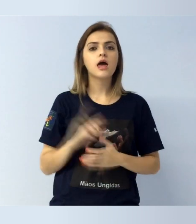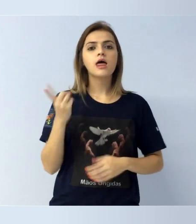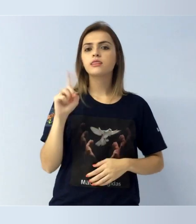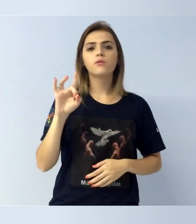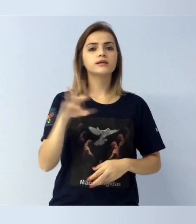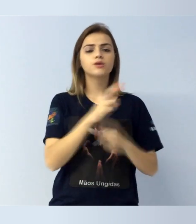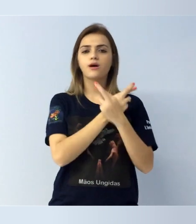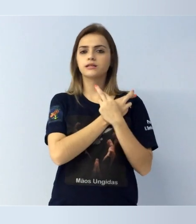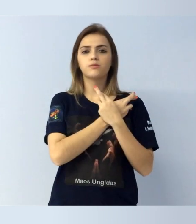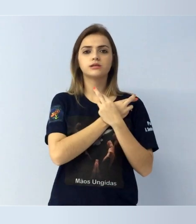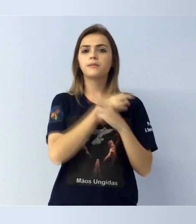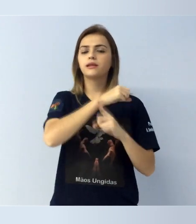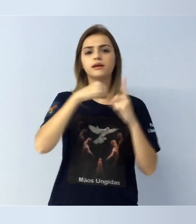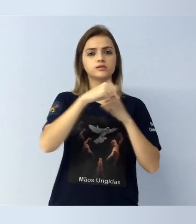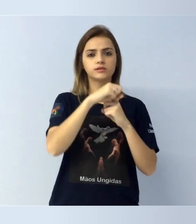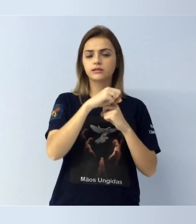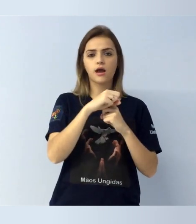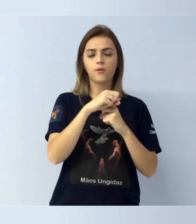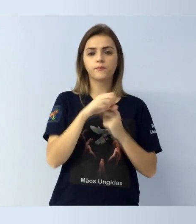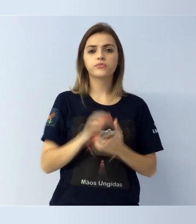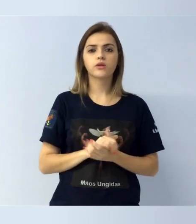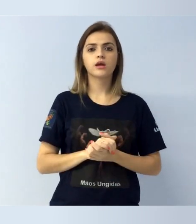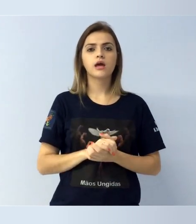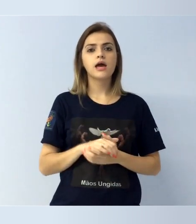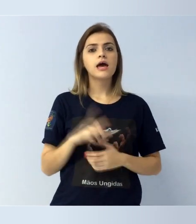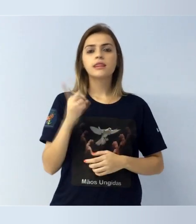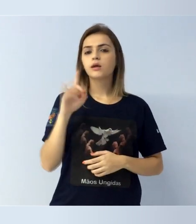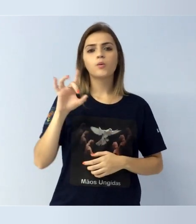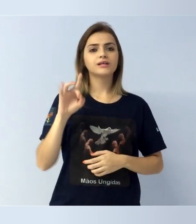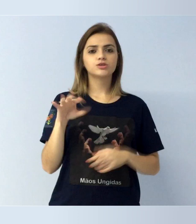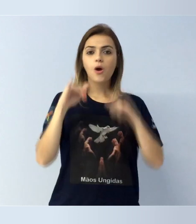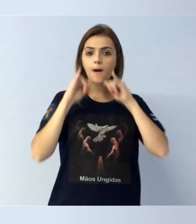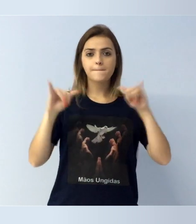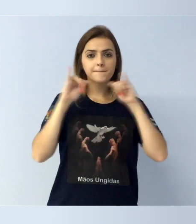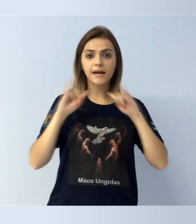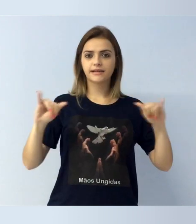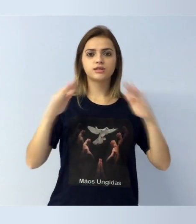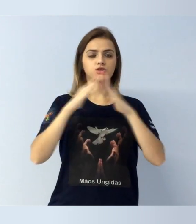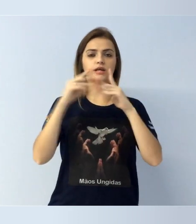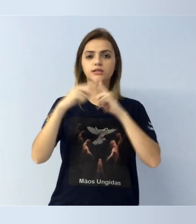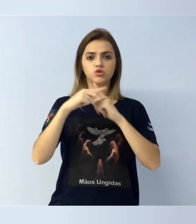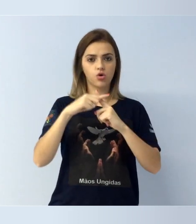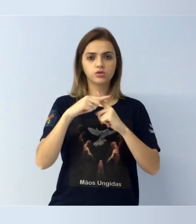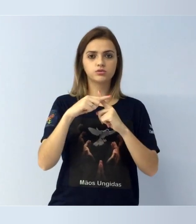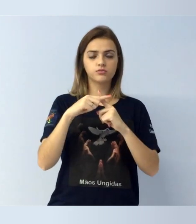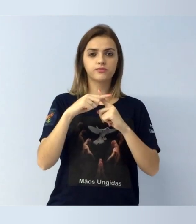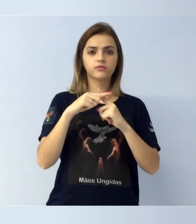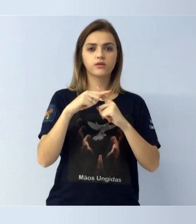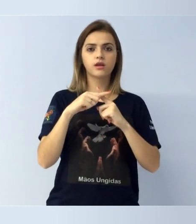de responsabilidade social, que é uma coisa boa, mas não se trata só disto. Não se trata de estratégia ou de marketing